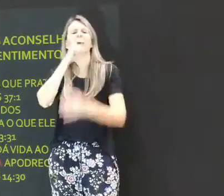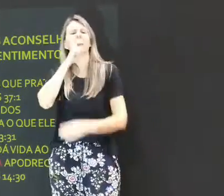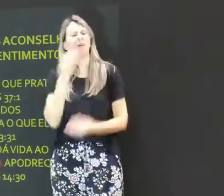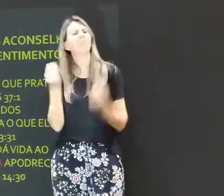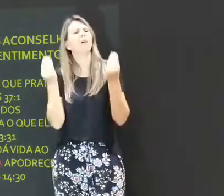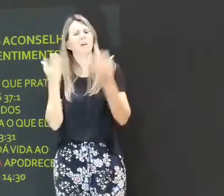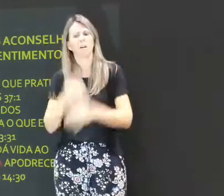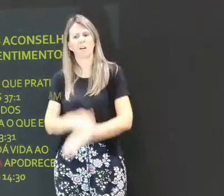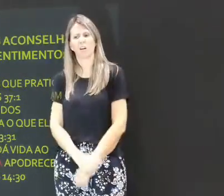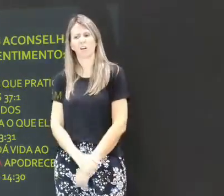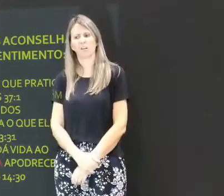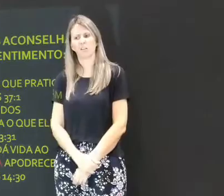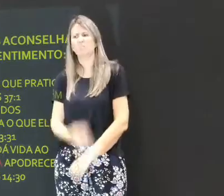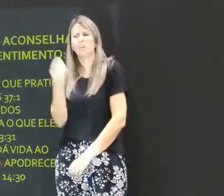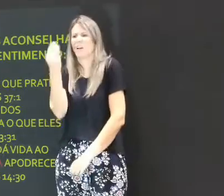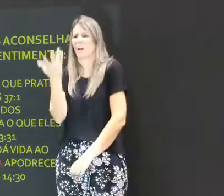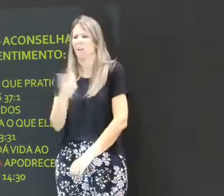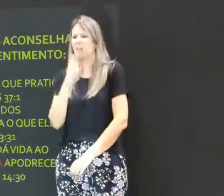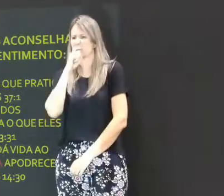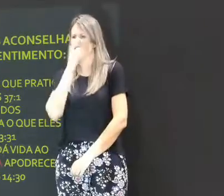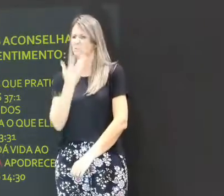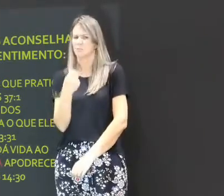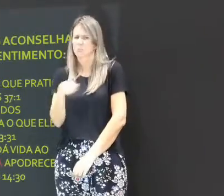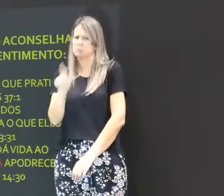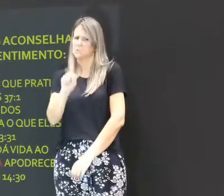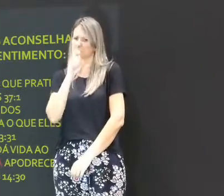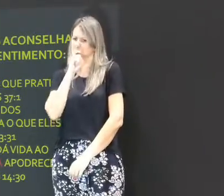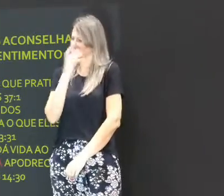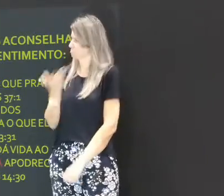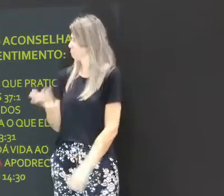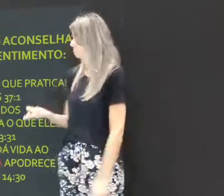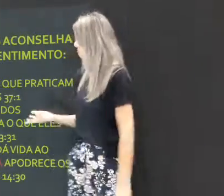Não tenha inveja. Por que tu vai ter inveja? Por que inveja?